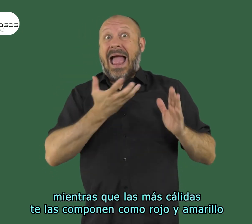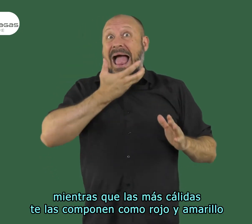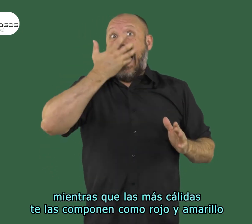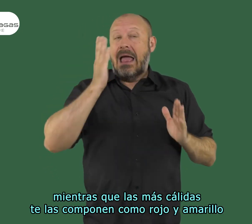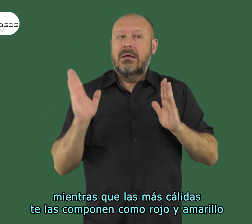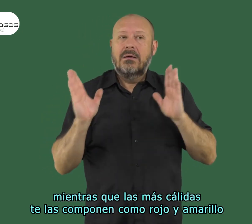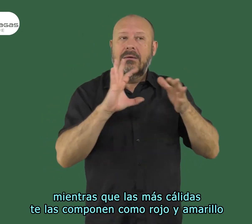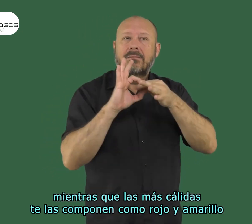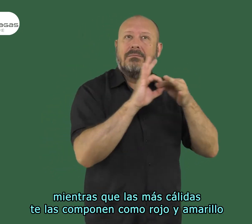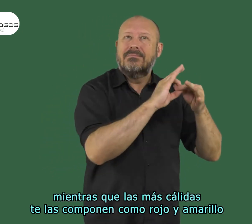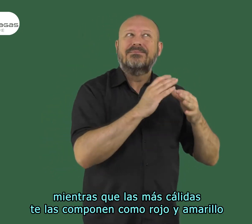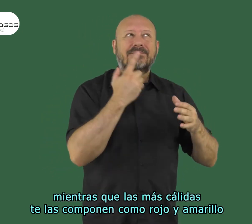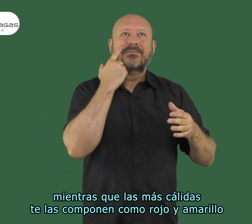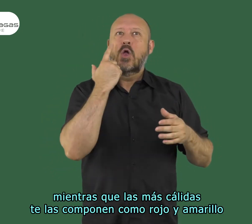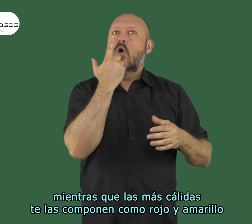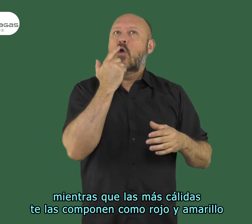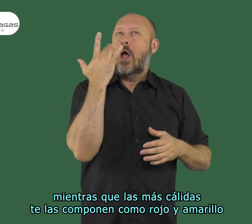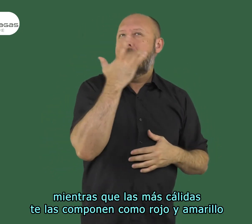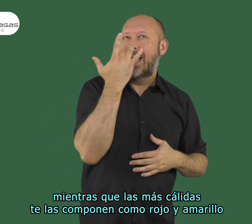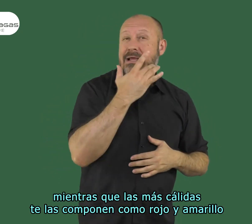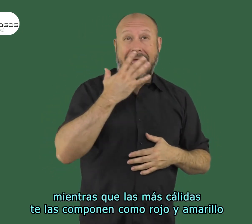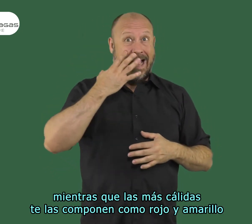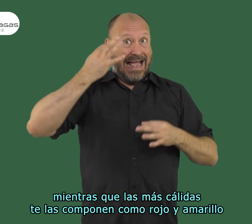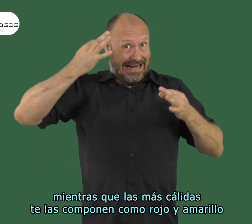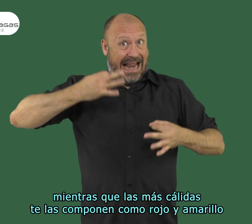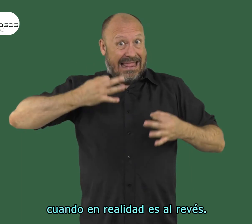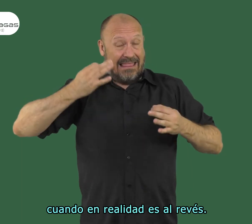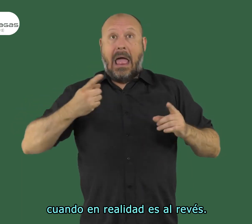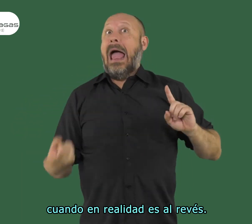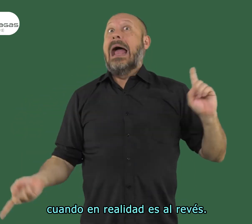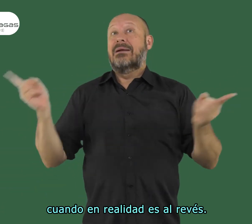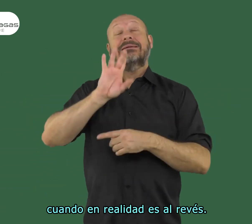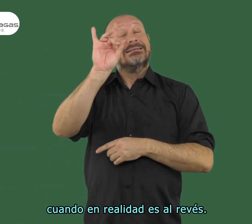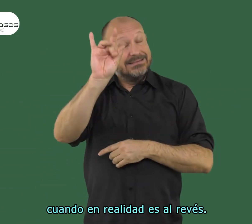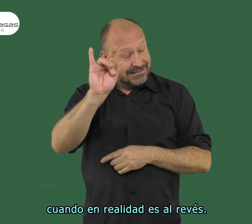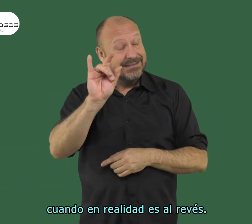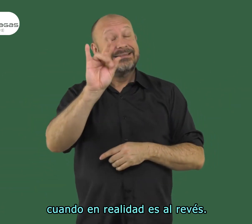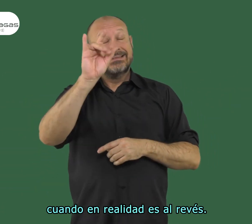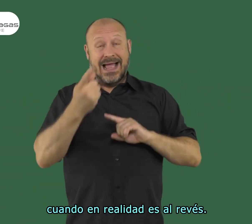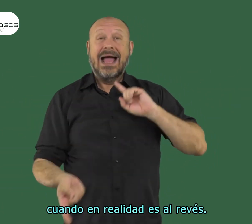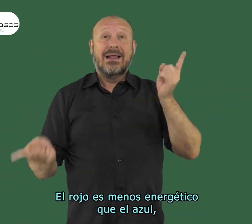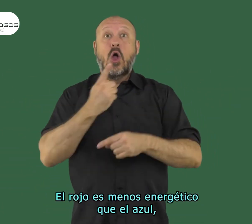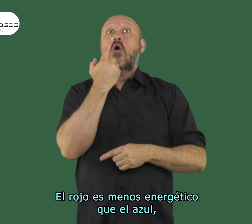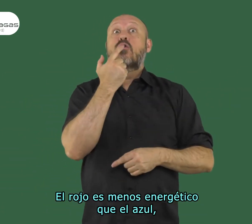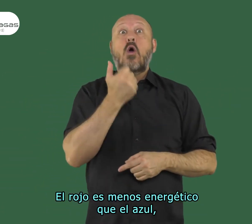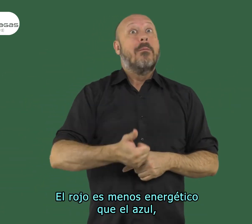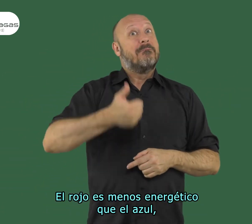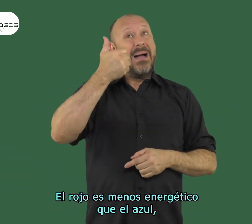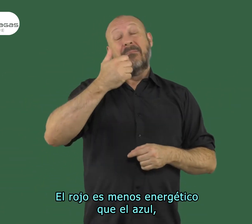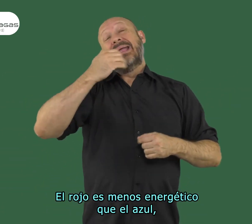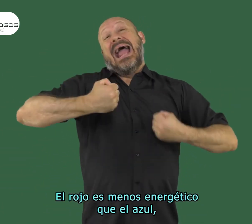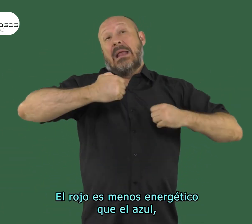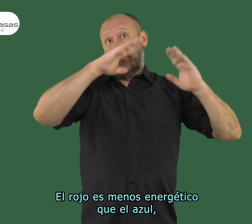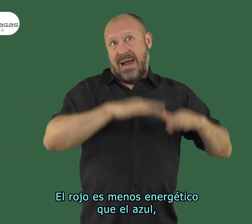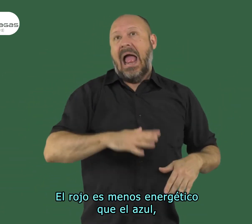azul, mientras que las más cálidas te las compone como rojo y amarillo, cuando en realidad... Es al revés. Es al revés, el rojo